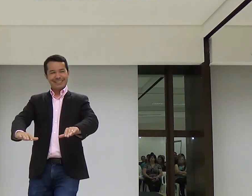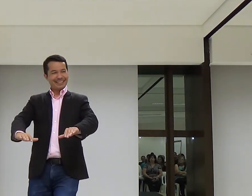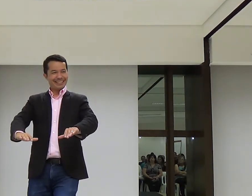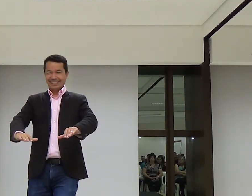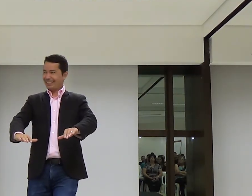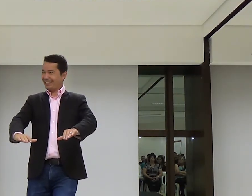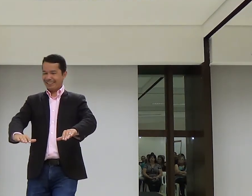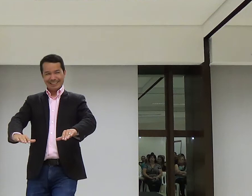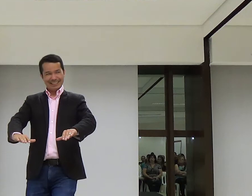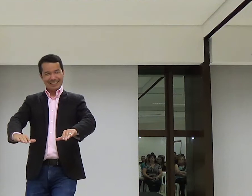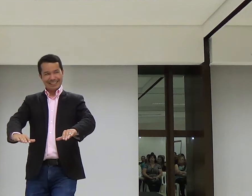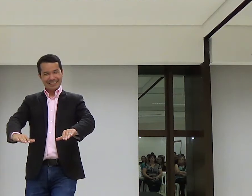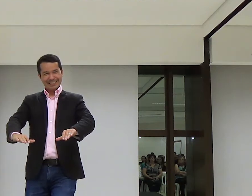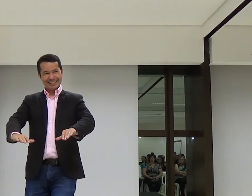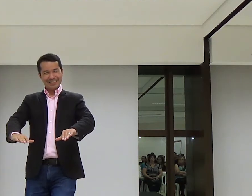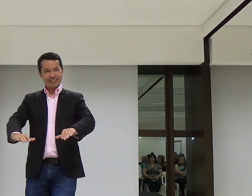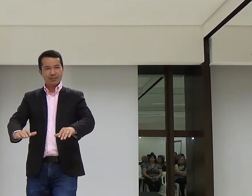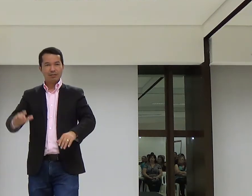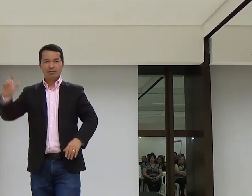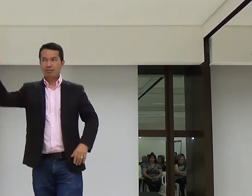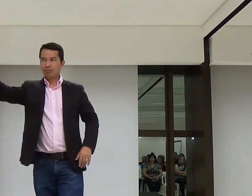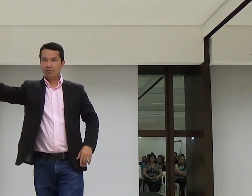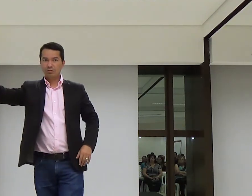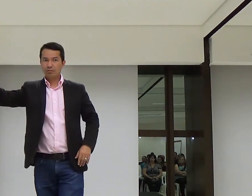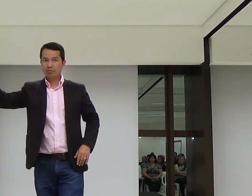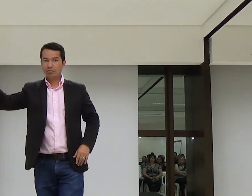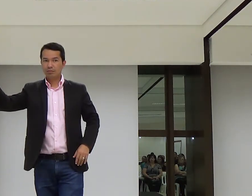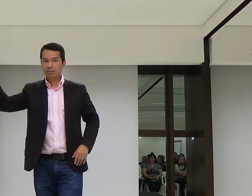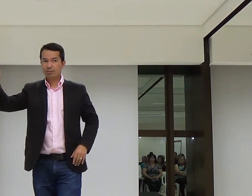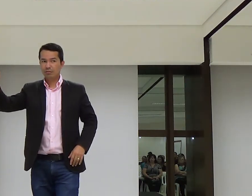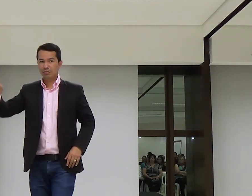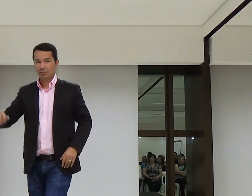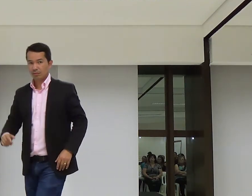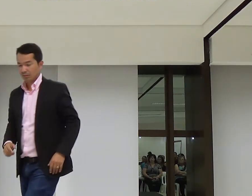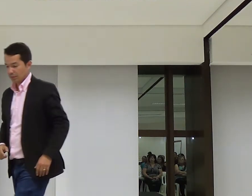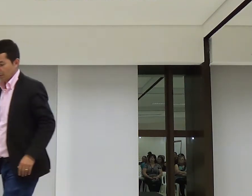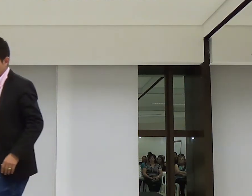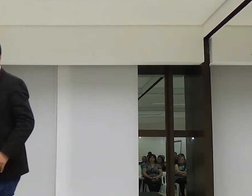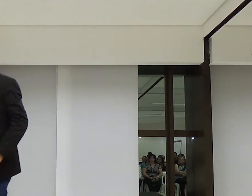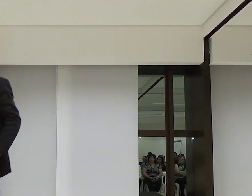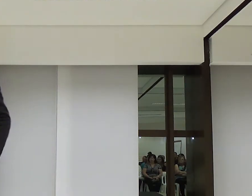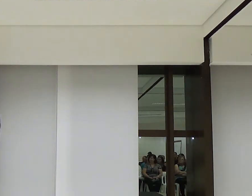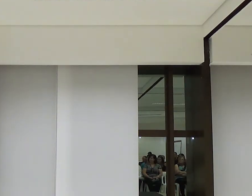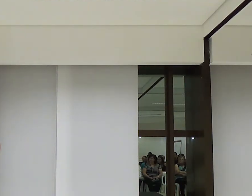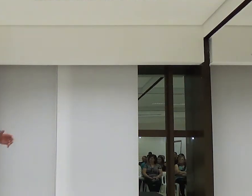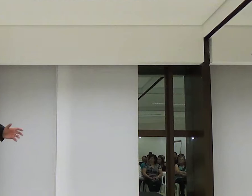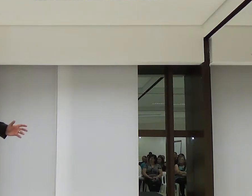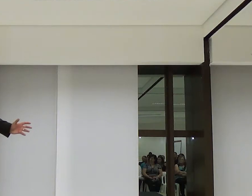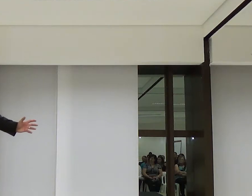ali, sentadinho, em seu lugar, recebendo um imposto, e se aproxima dele